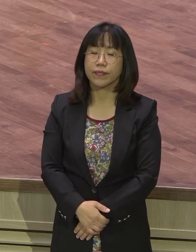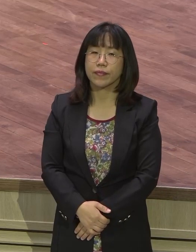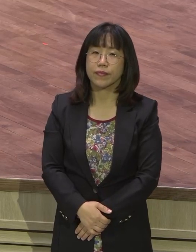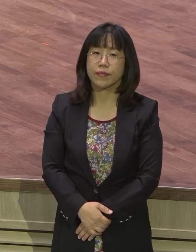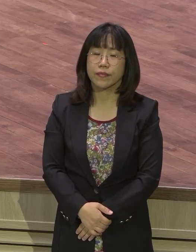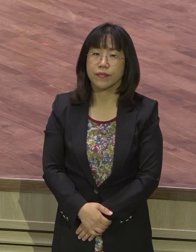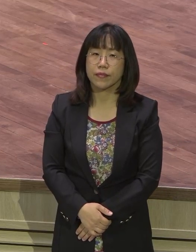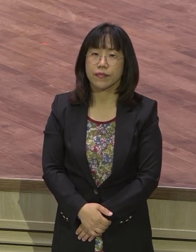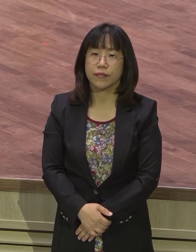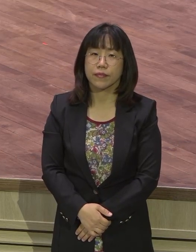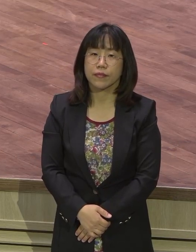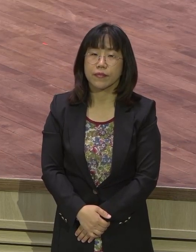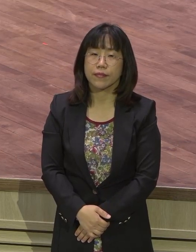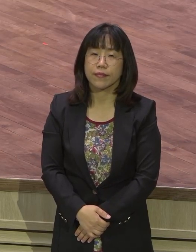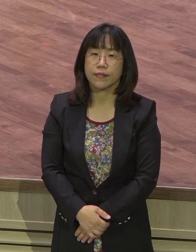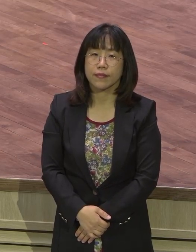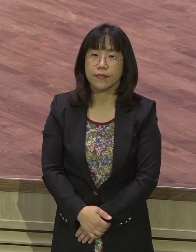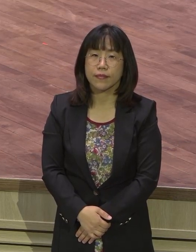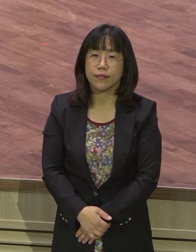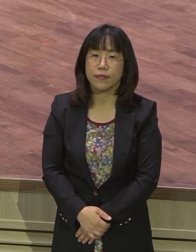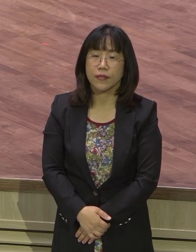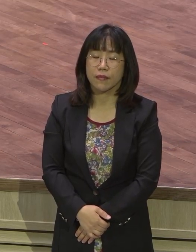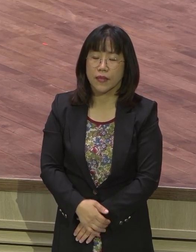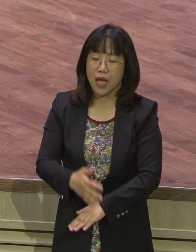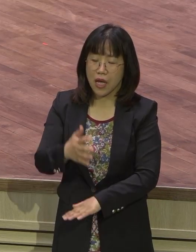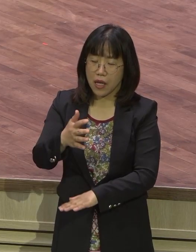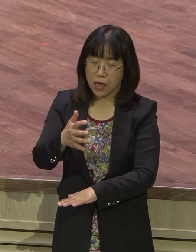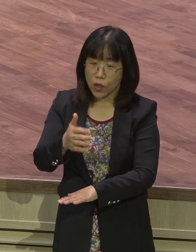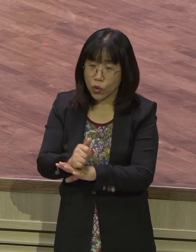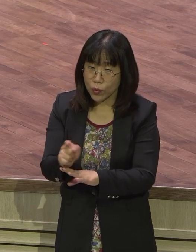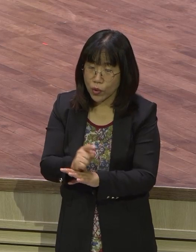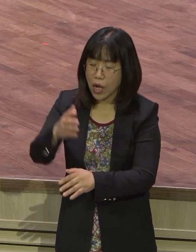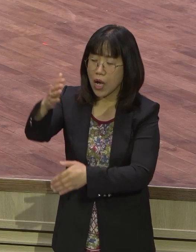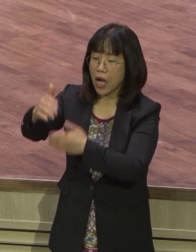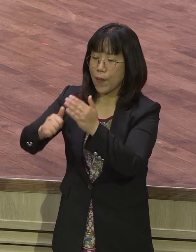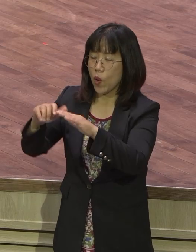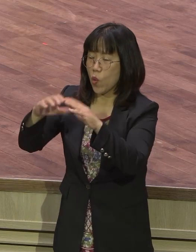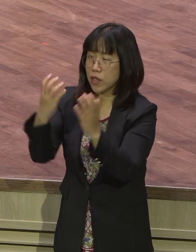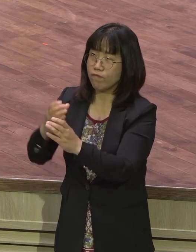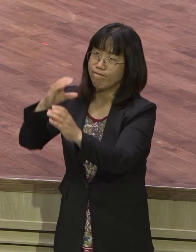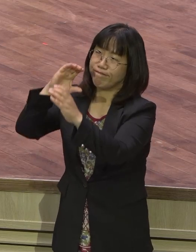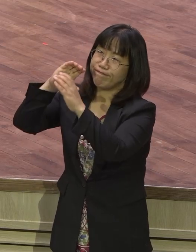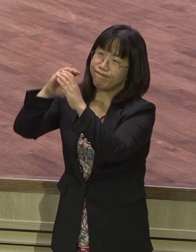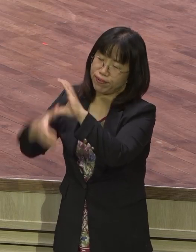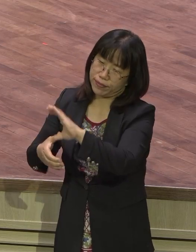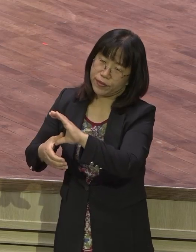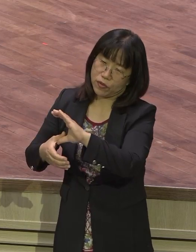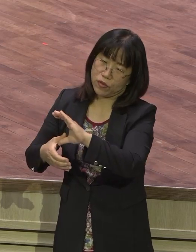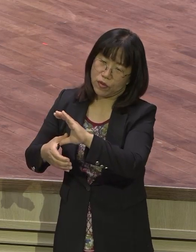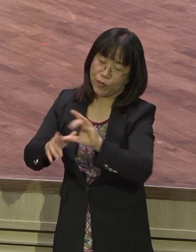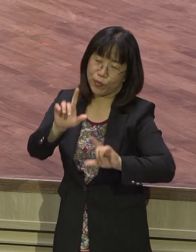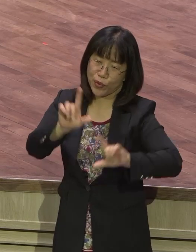한마디로 하나님과 불통상태 이게 저주입니다. 하나님과